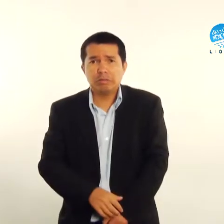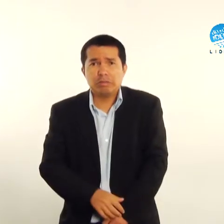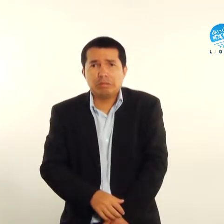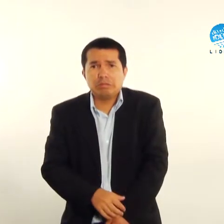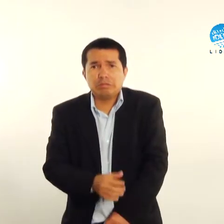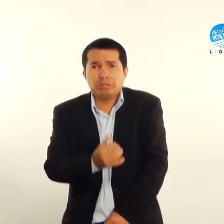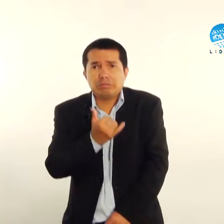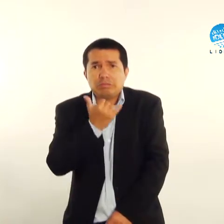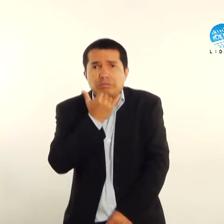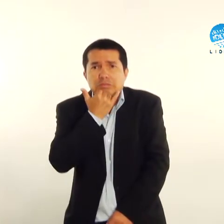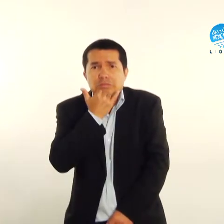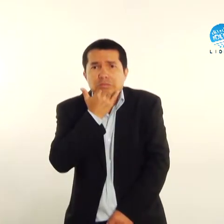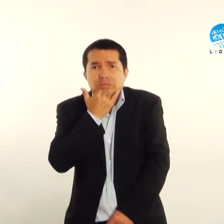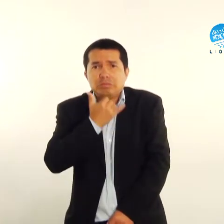Eu não sei, eu só...